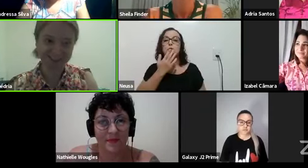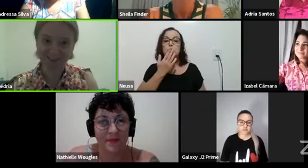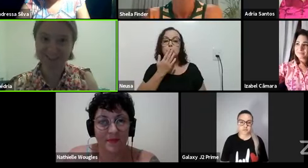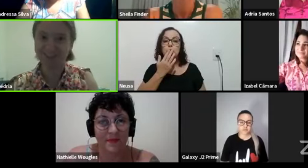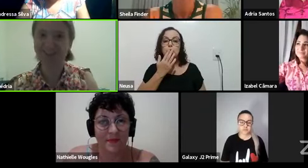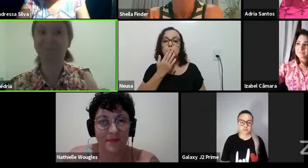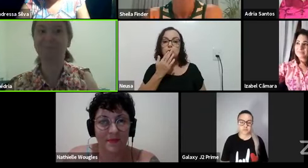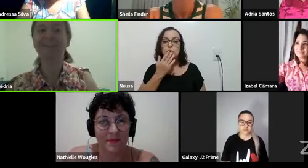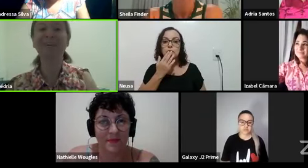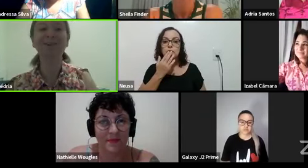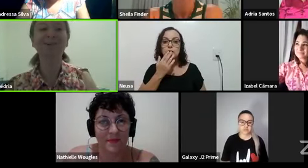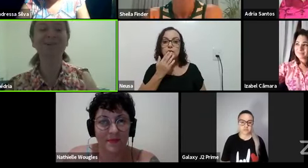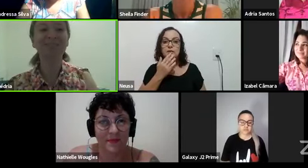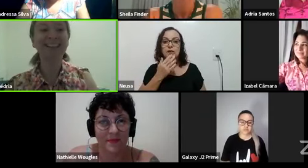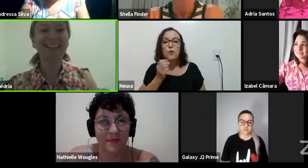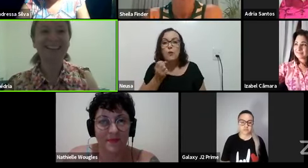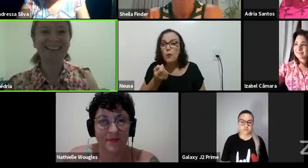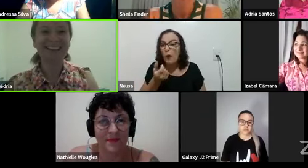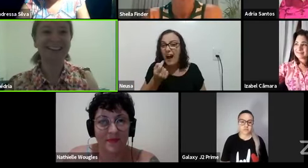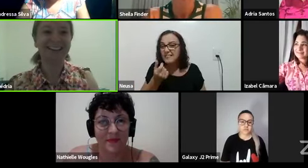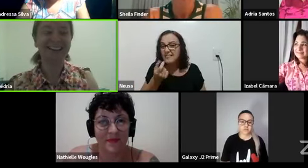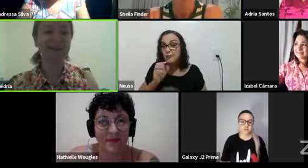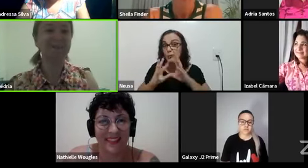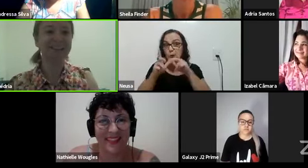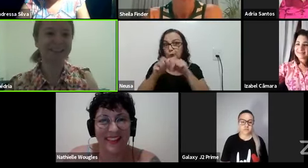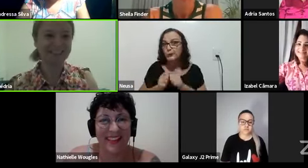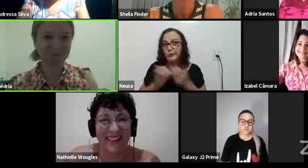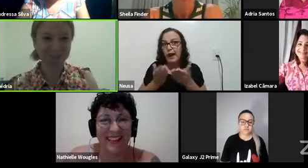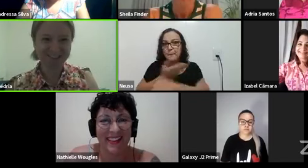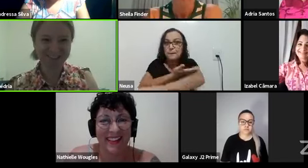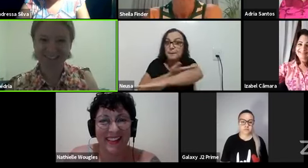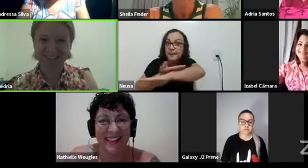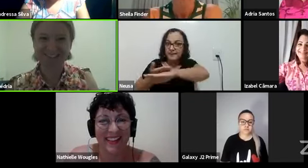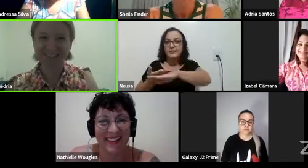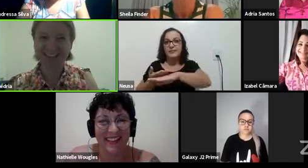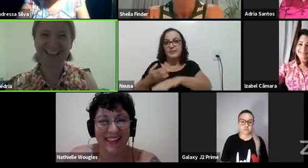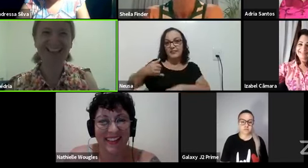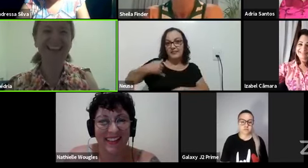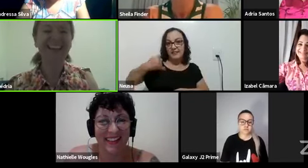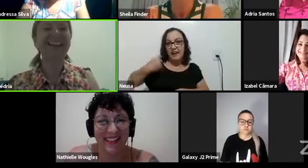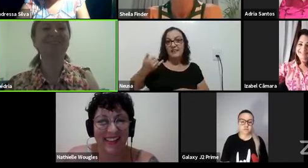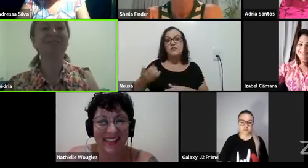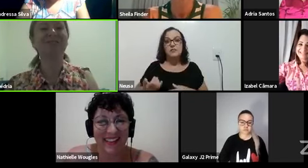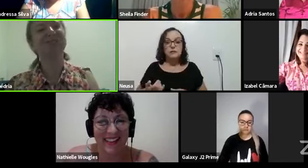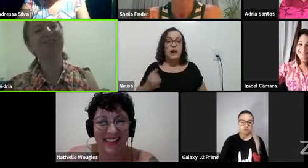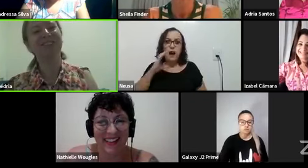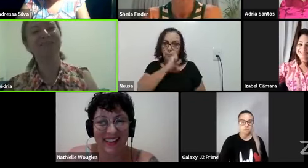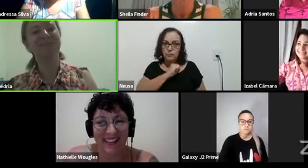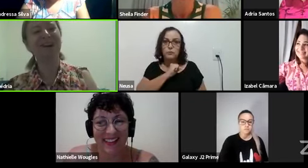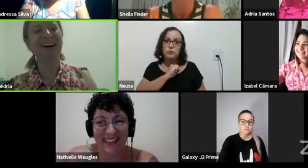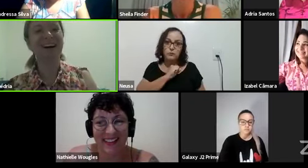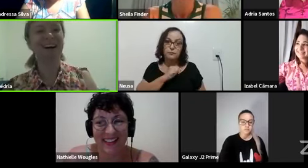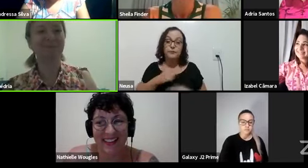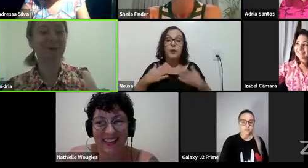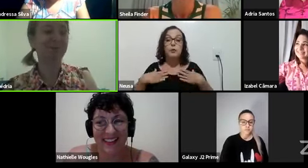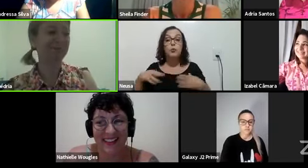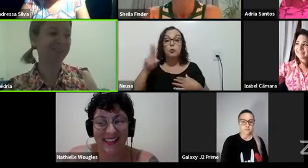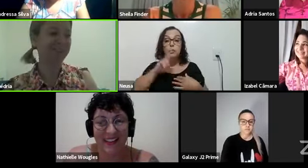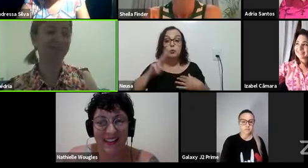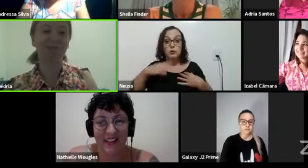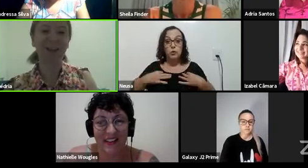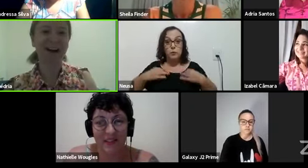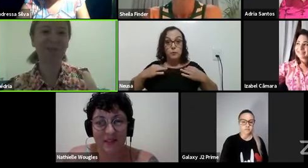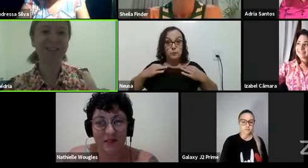é quase, a maioria já está branco, embranqueceu muito cedo até. Eu estou vestindo